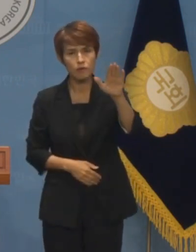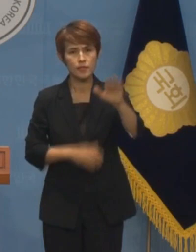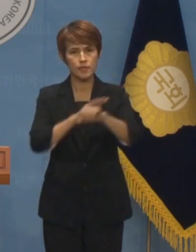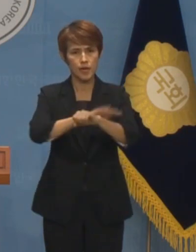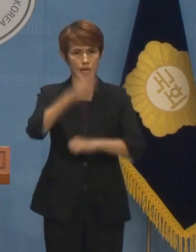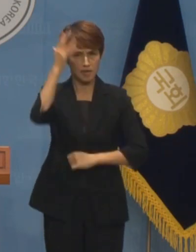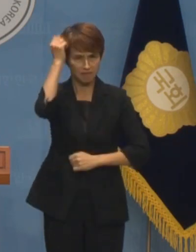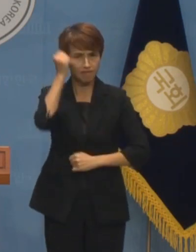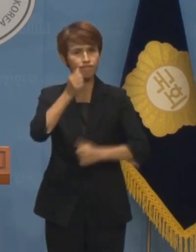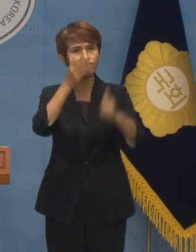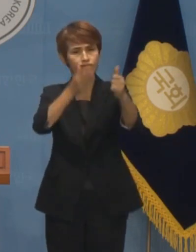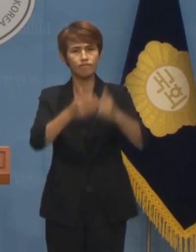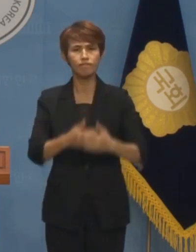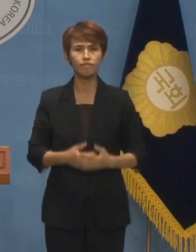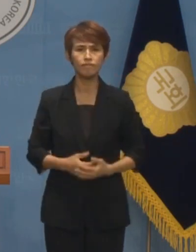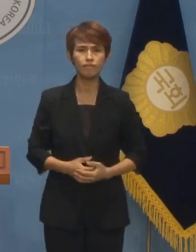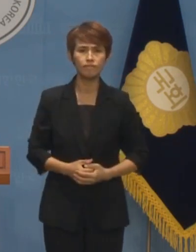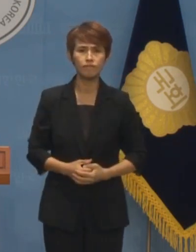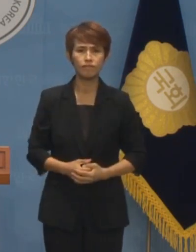점을 명심하기 바랍니다.